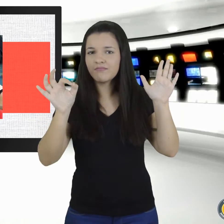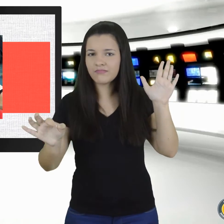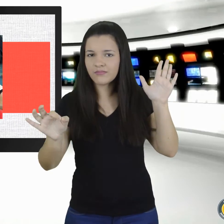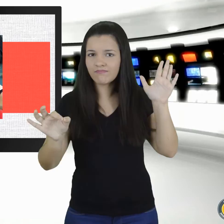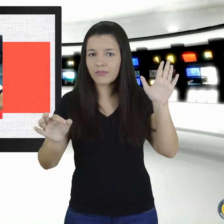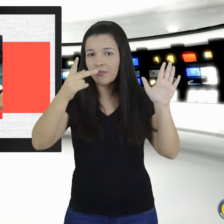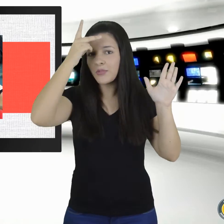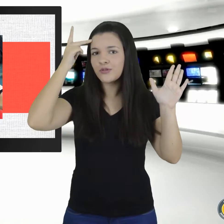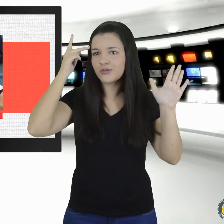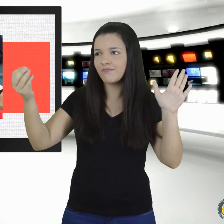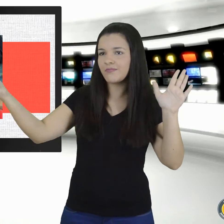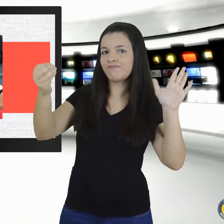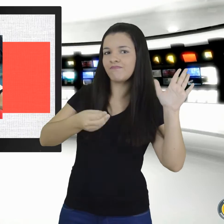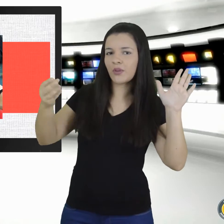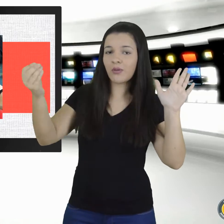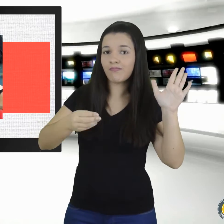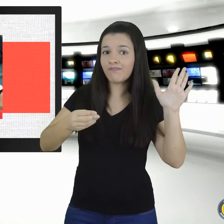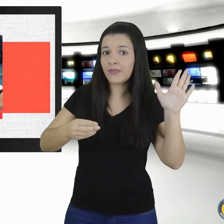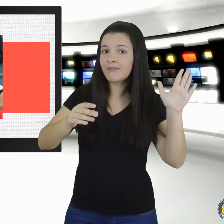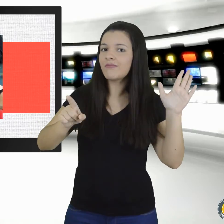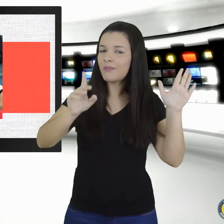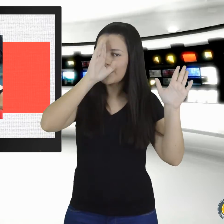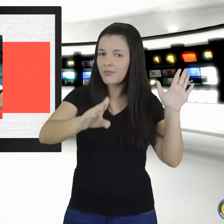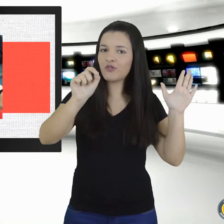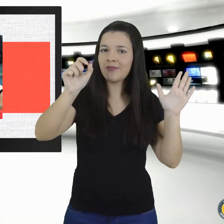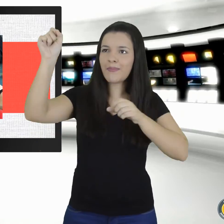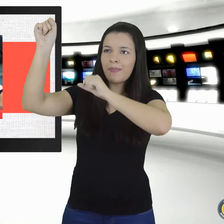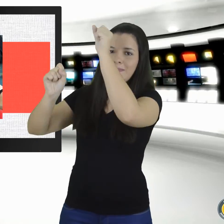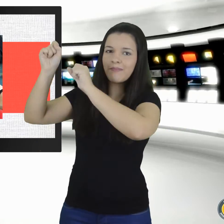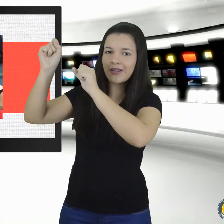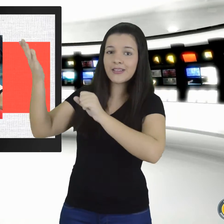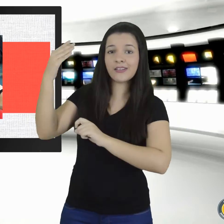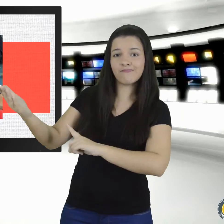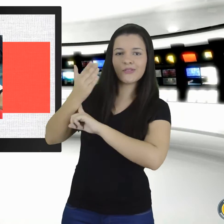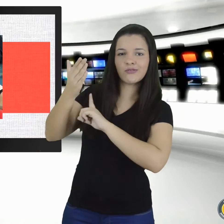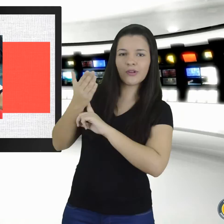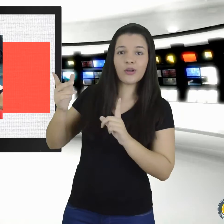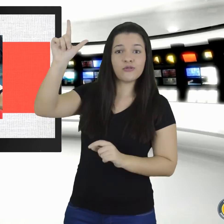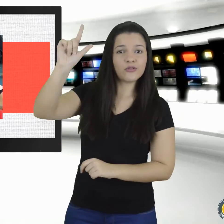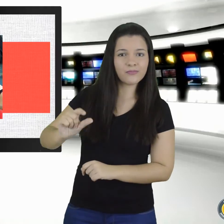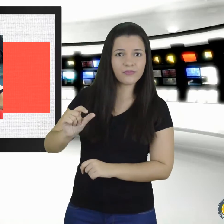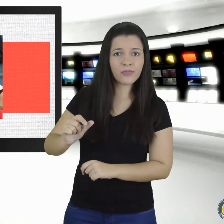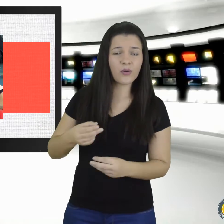nas doações, principalmente de pessoas jurídicas. Para suprir esse